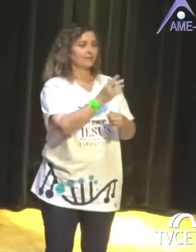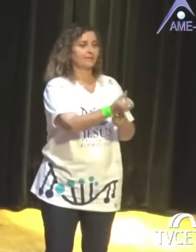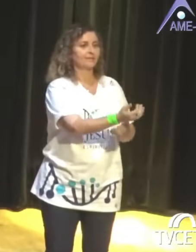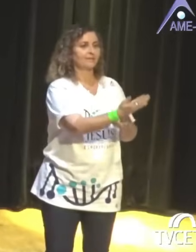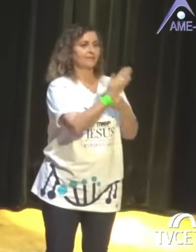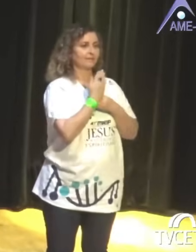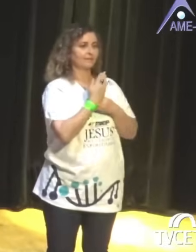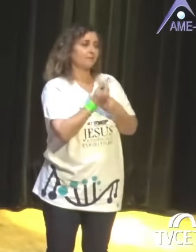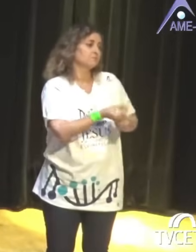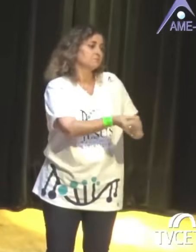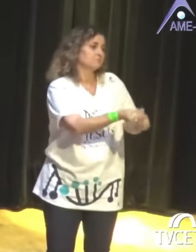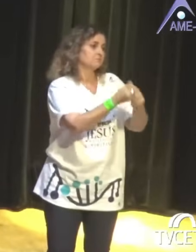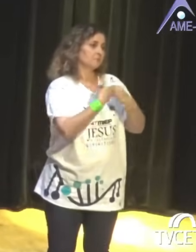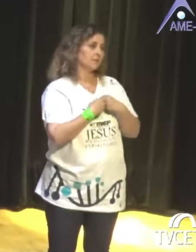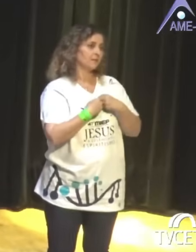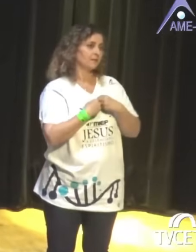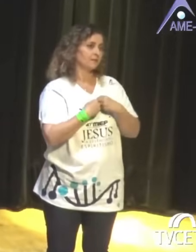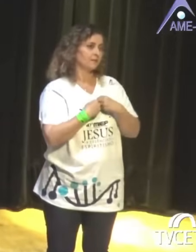prover